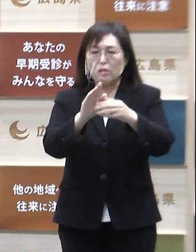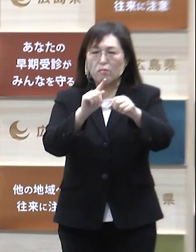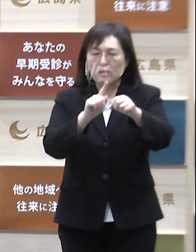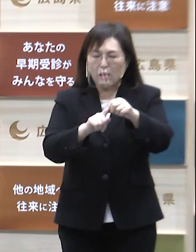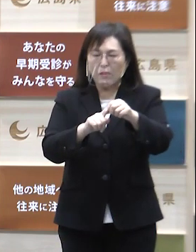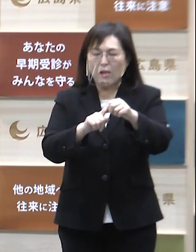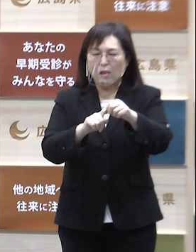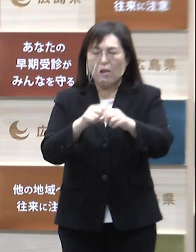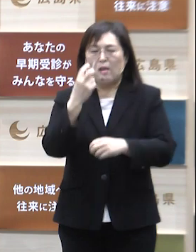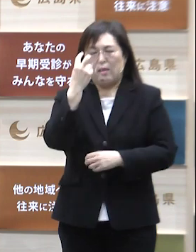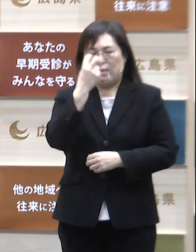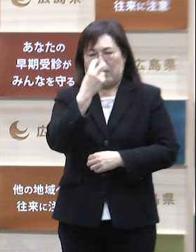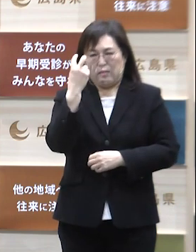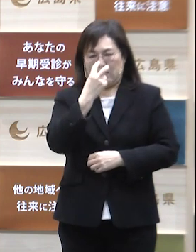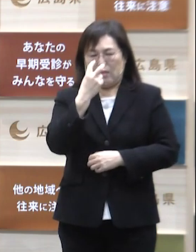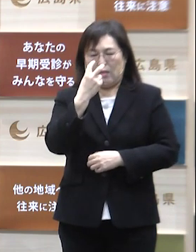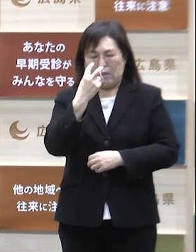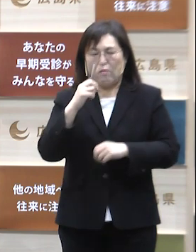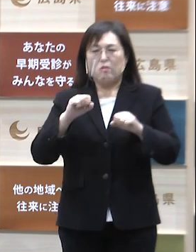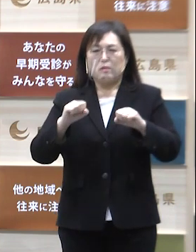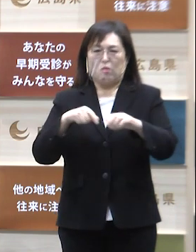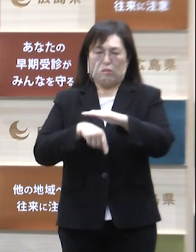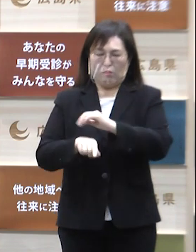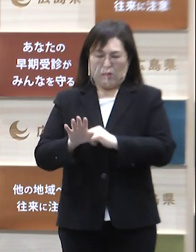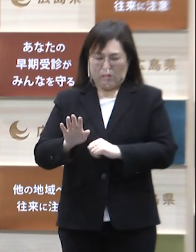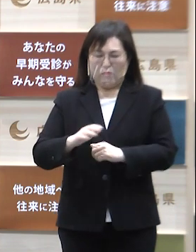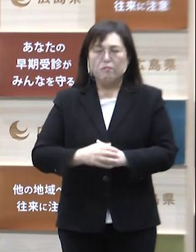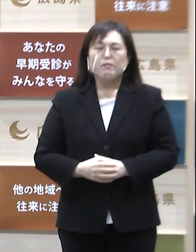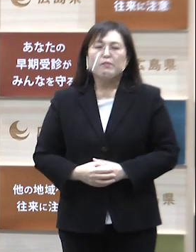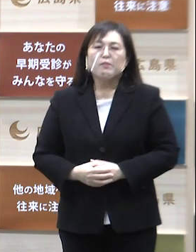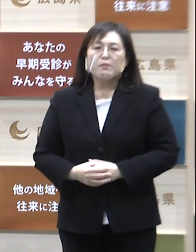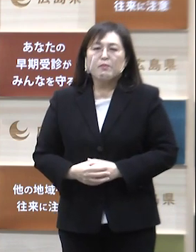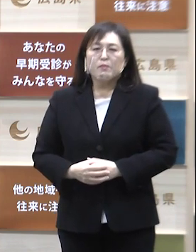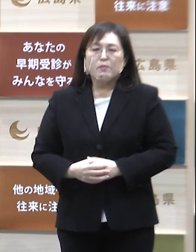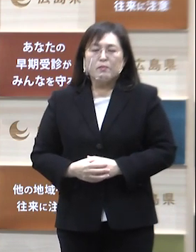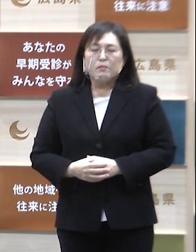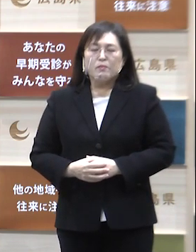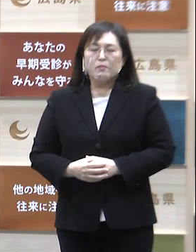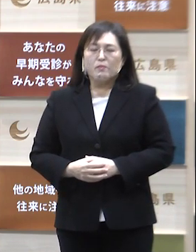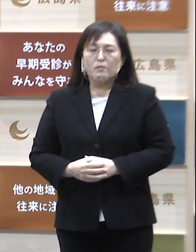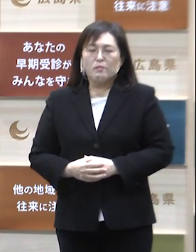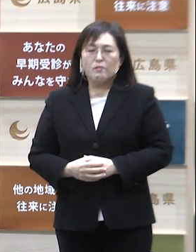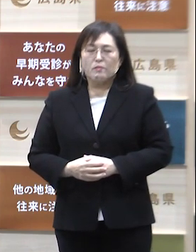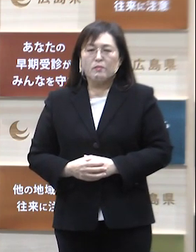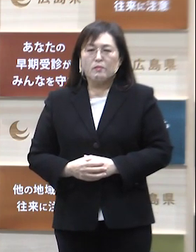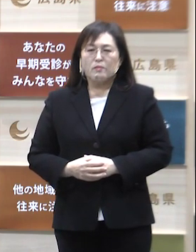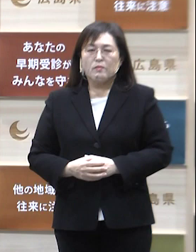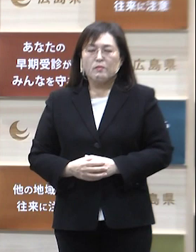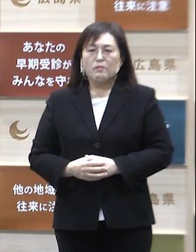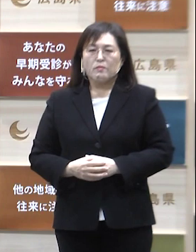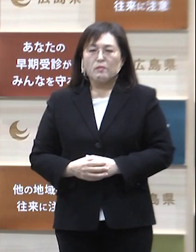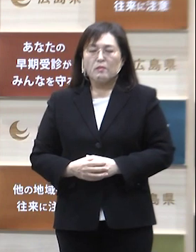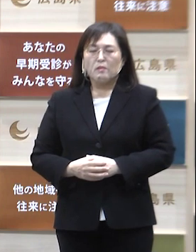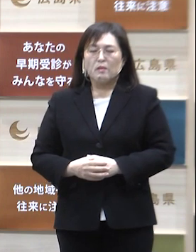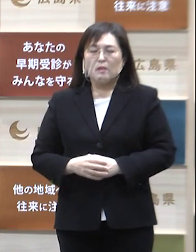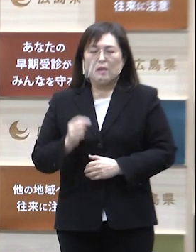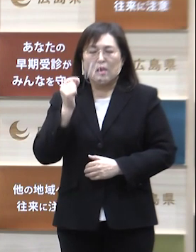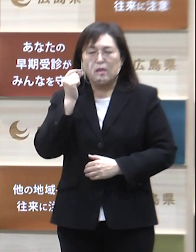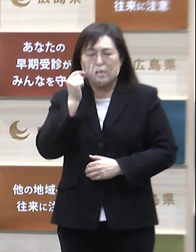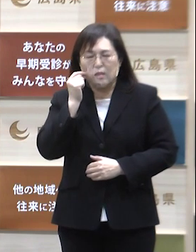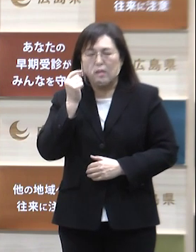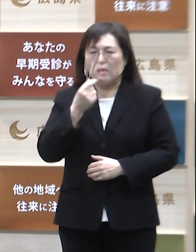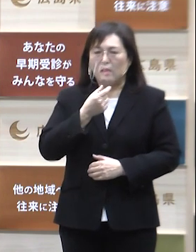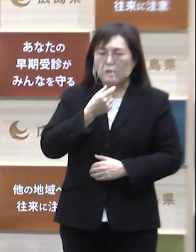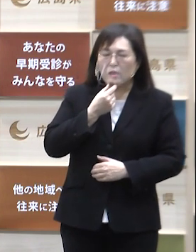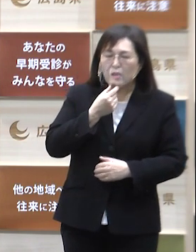拡大は抑えて、いけるではないかというふうに考えているようです。で、利用者の問題はですね、これ